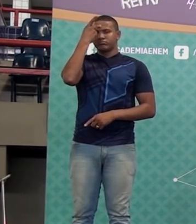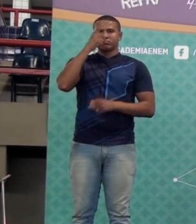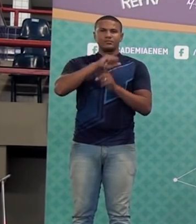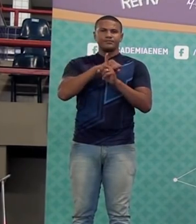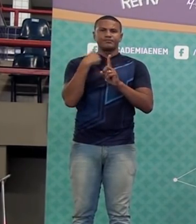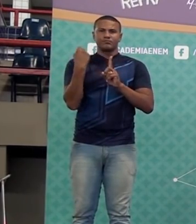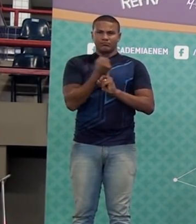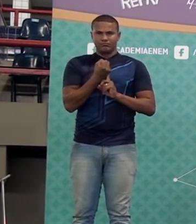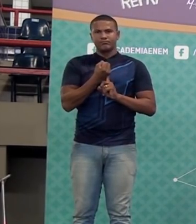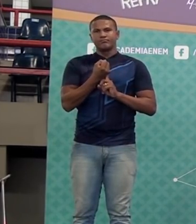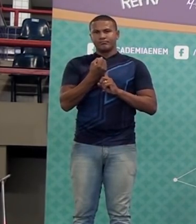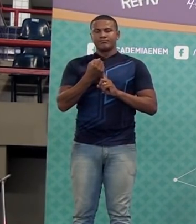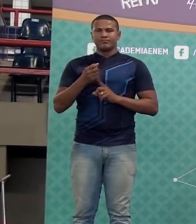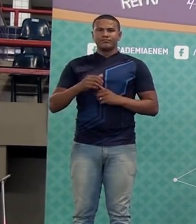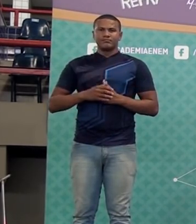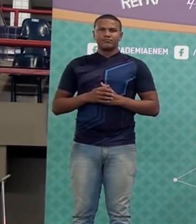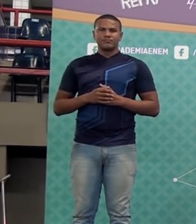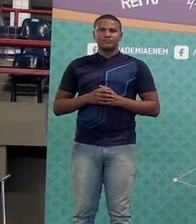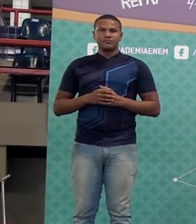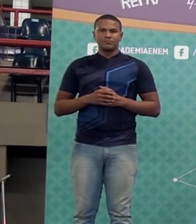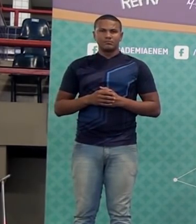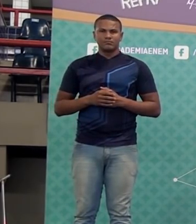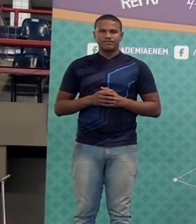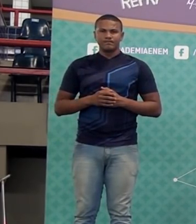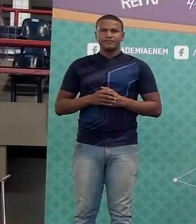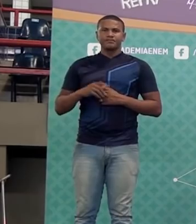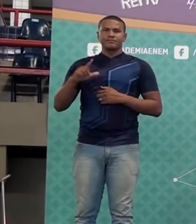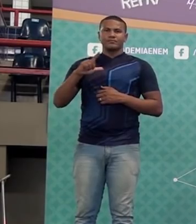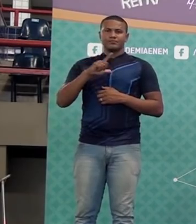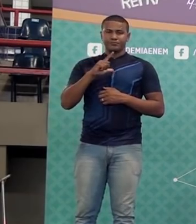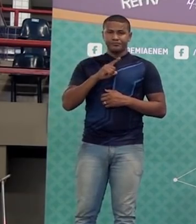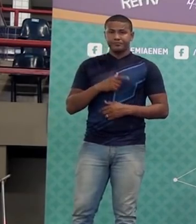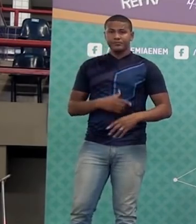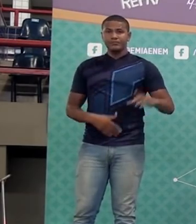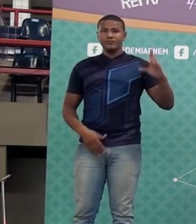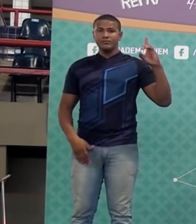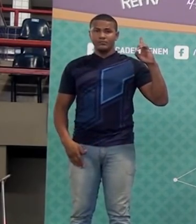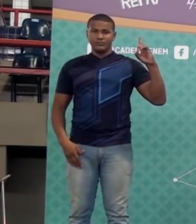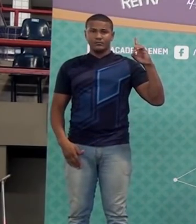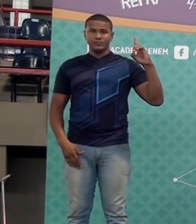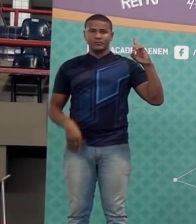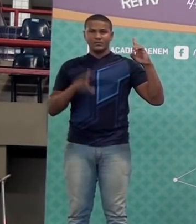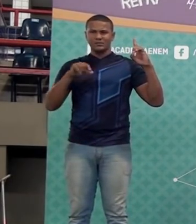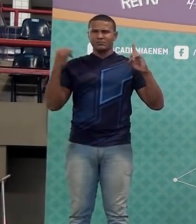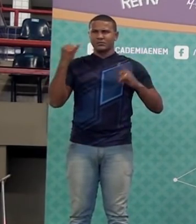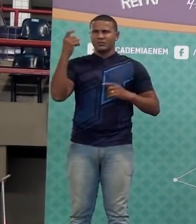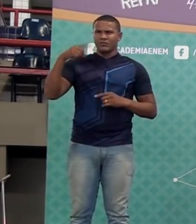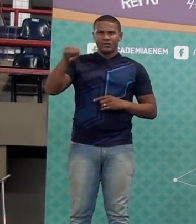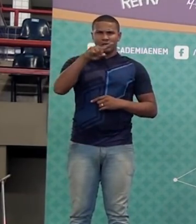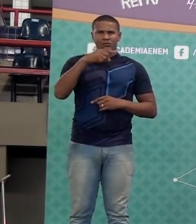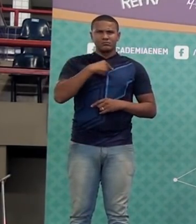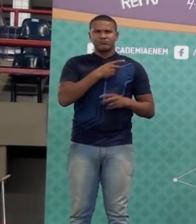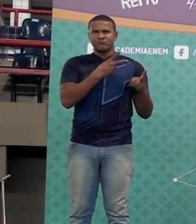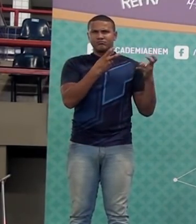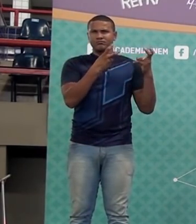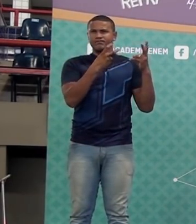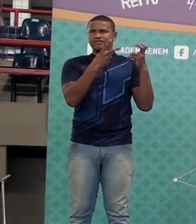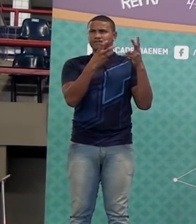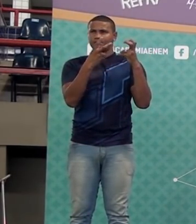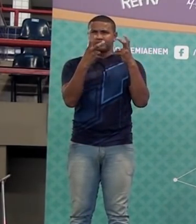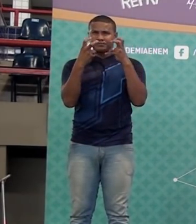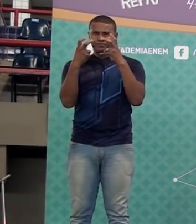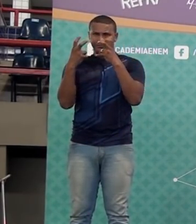errado. O item D é importantíssimo. Vocês têm acompanhado as barbaridades praticadas pelo